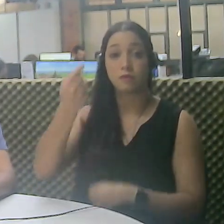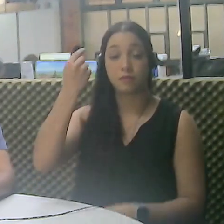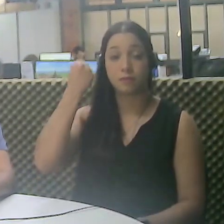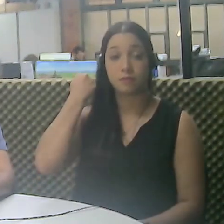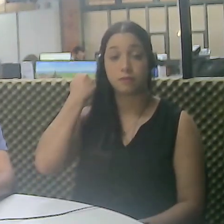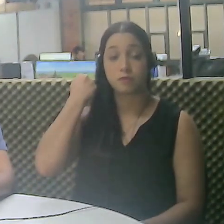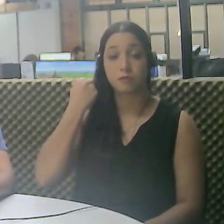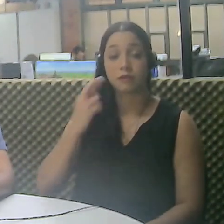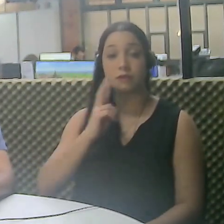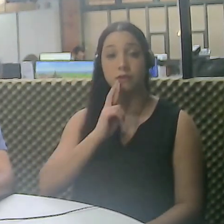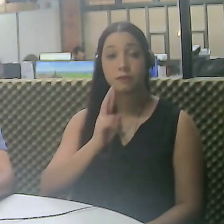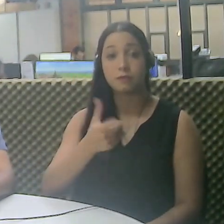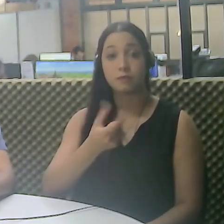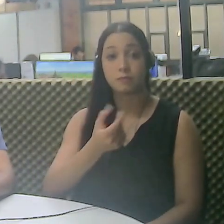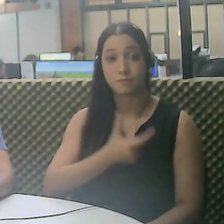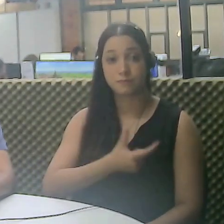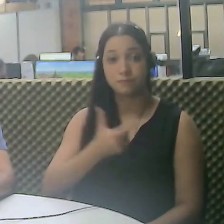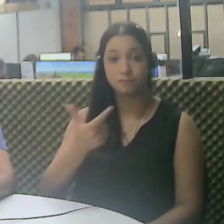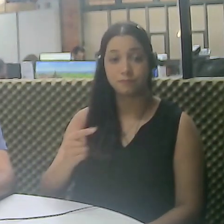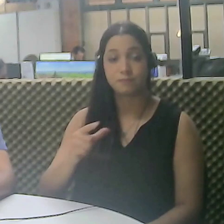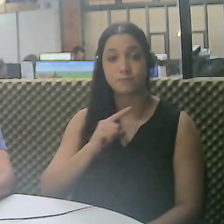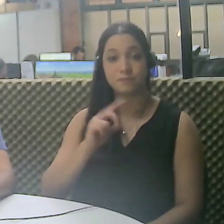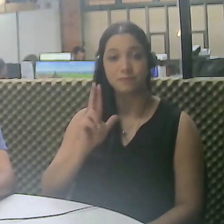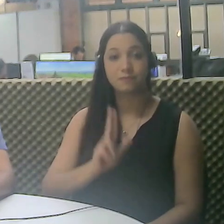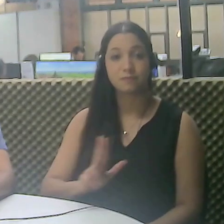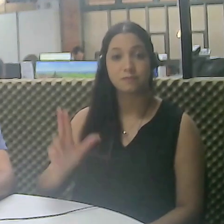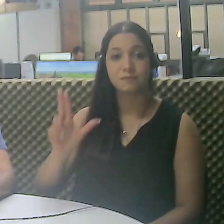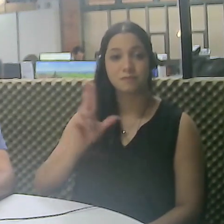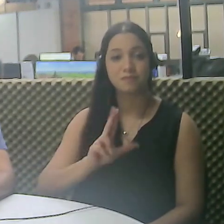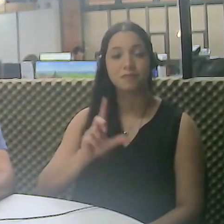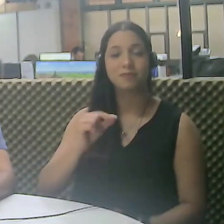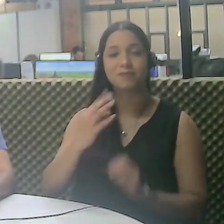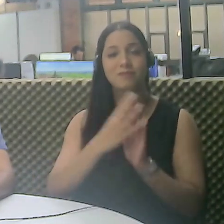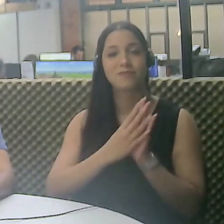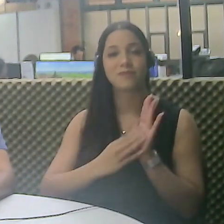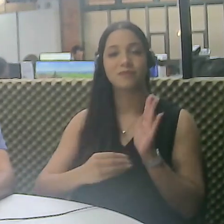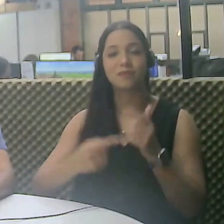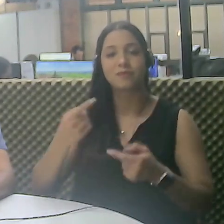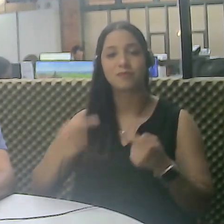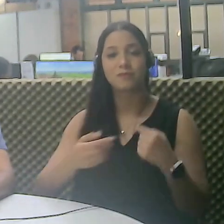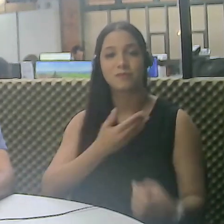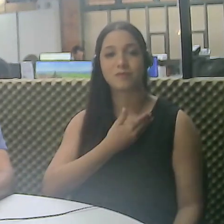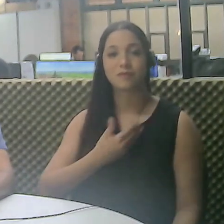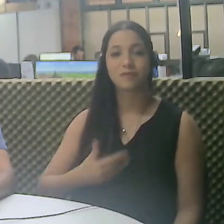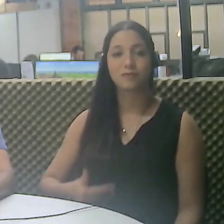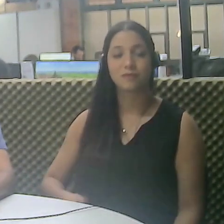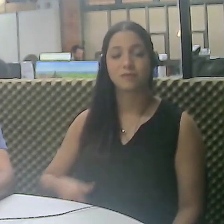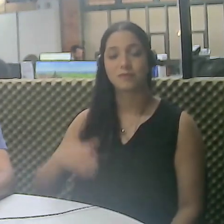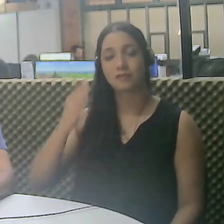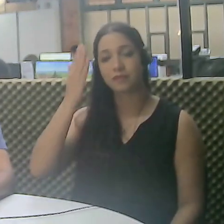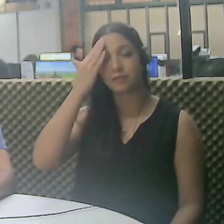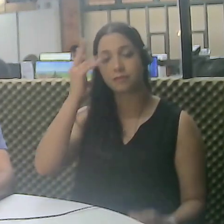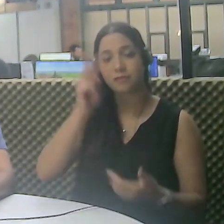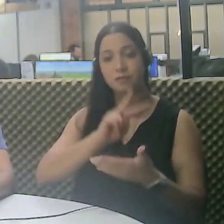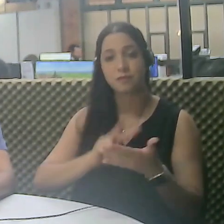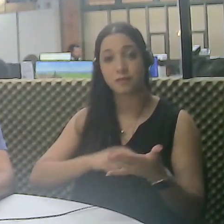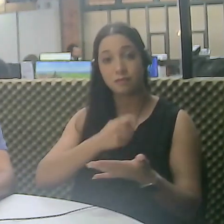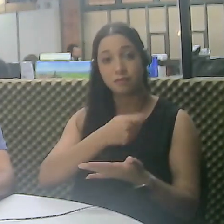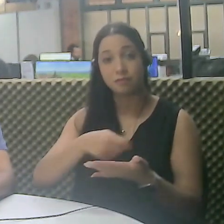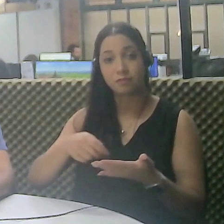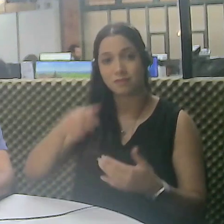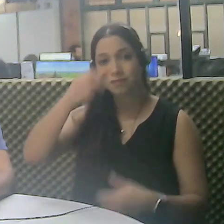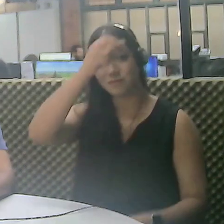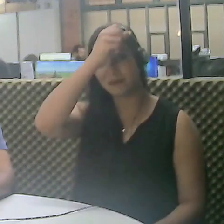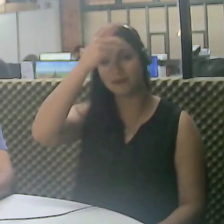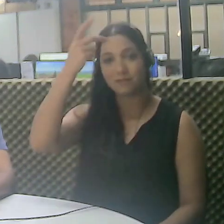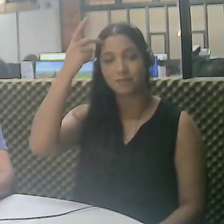os resultados de 2022 colocam Uberlândia como um bom exemplo de política pública de alfabetização no país. O prefeito